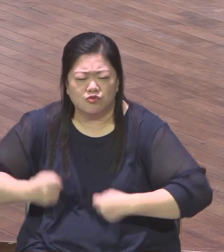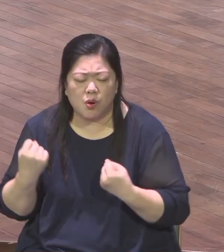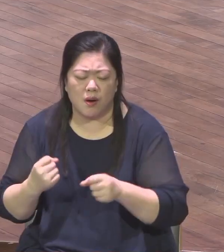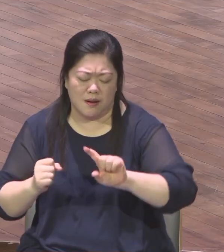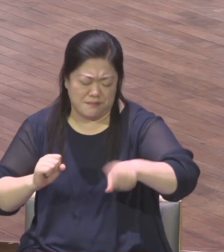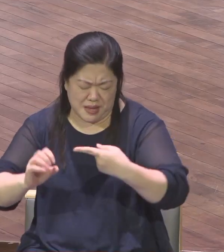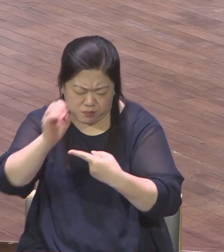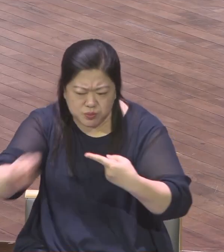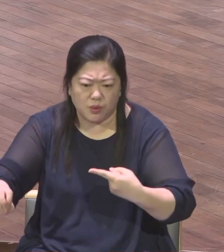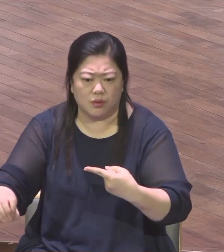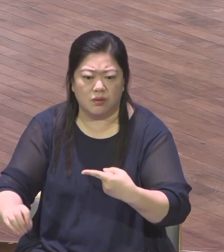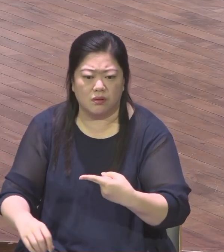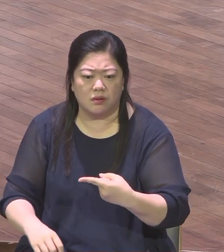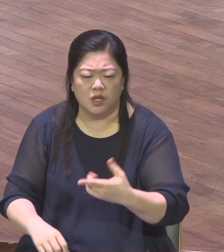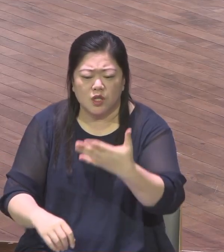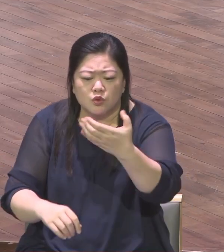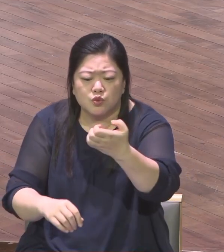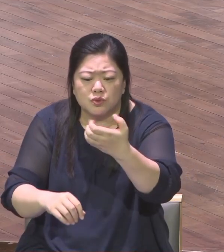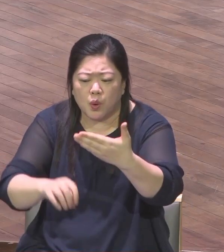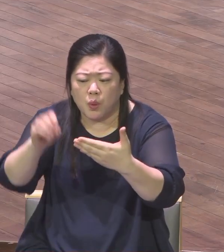겁니다. 말씀에.